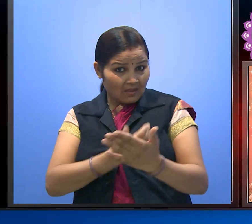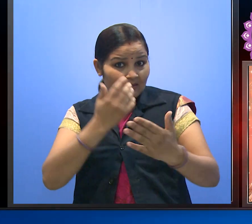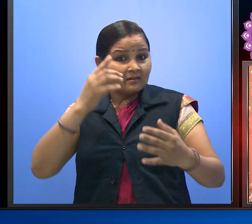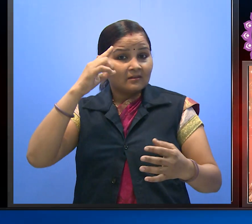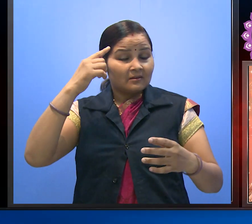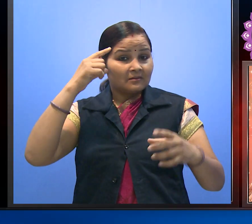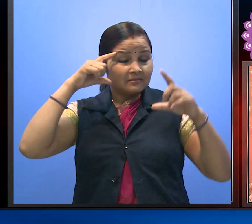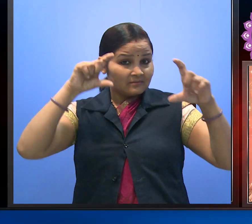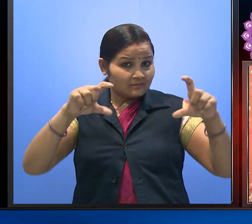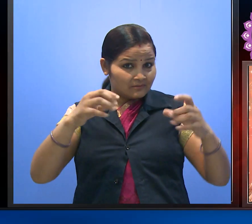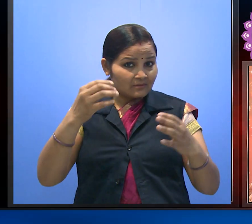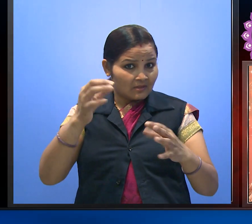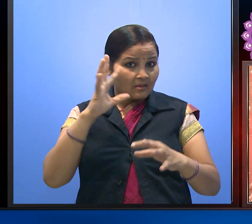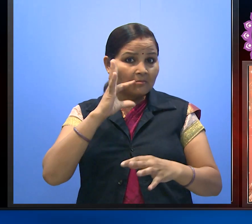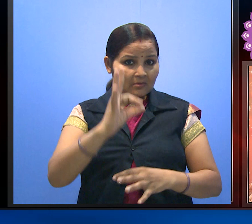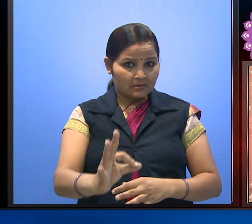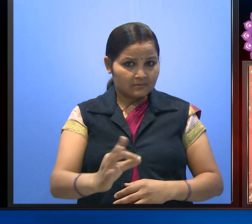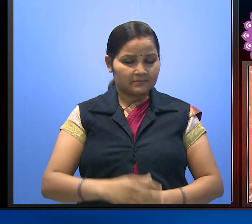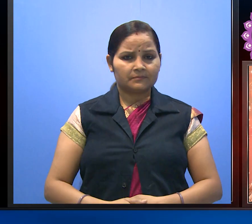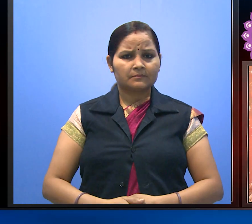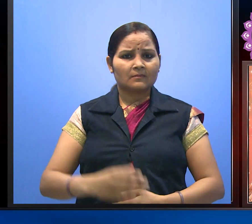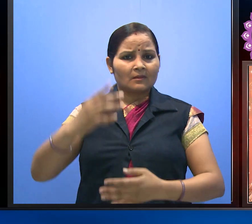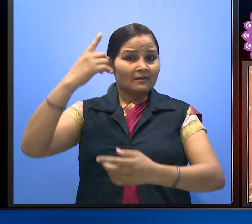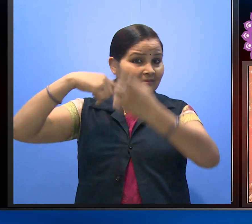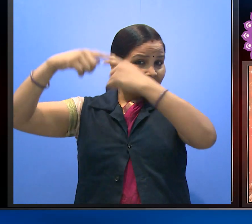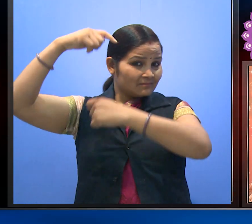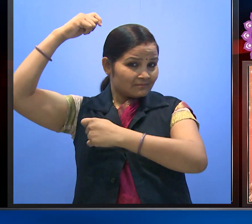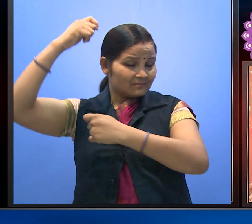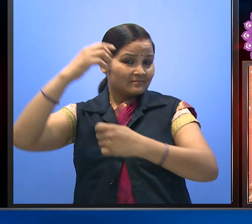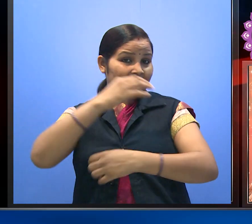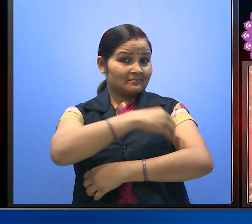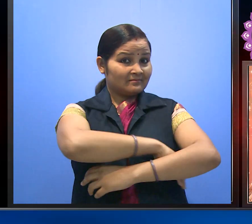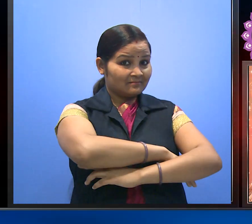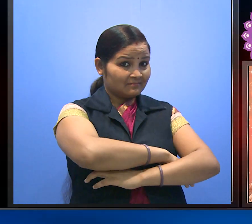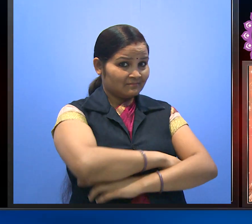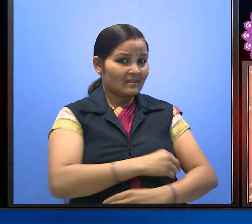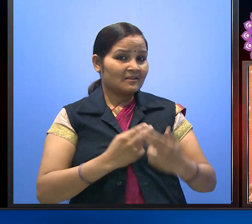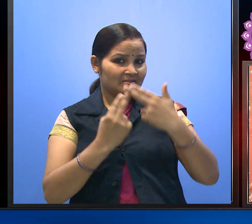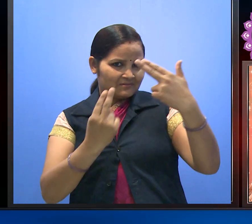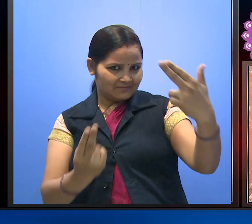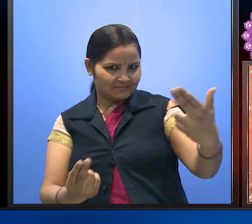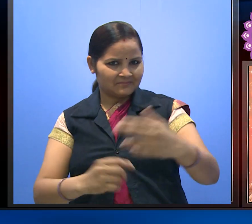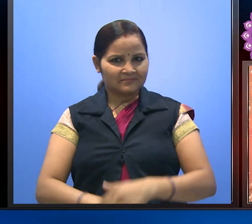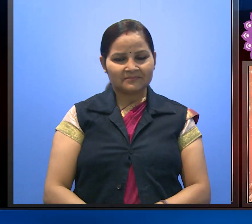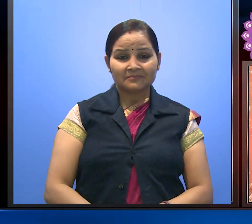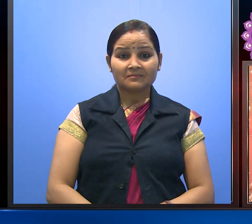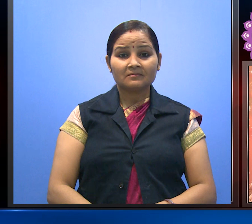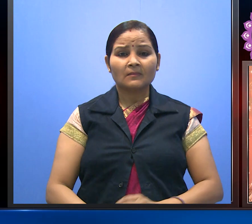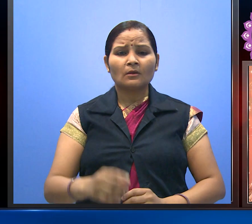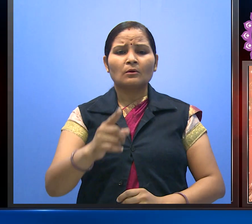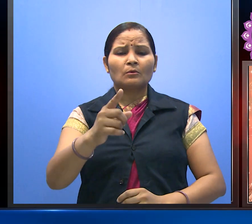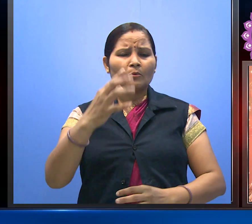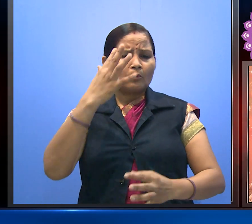सतर्कता बहुत जरूरी। एक स्वामी विवेकानंद जी का मैं मिसाल आपको सुना रही हूँ। वो